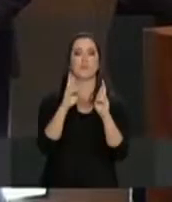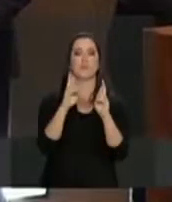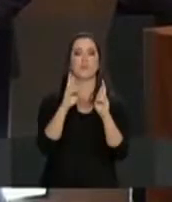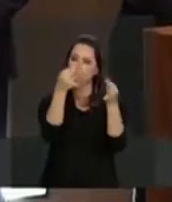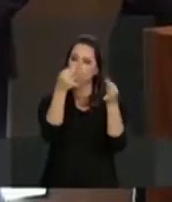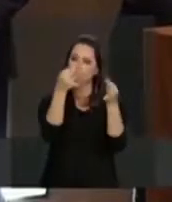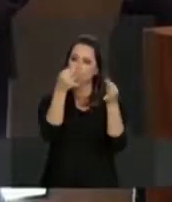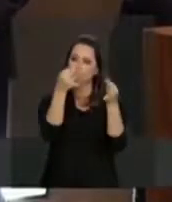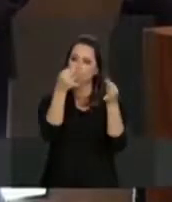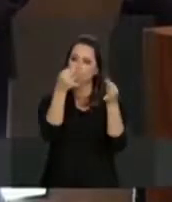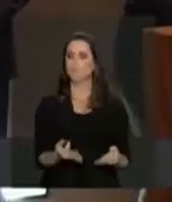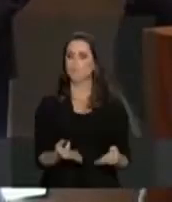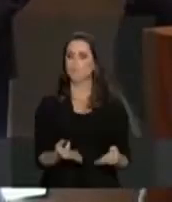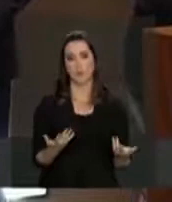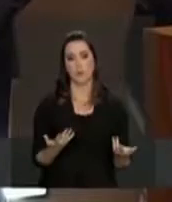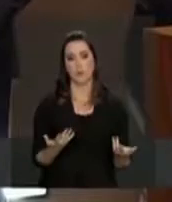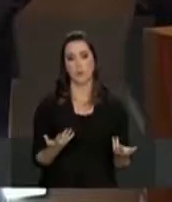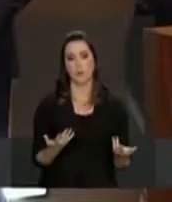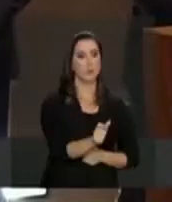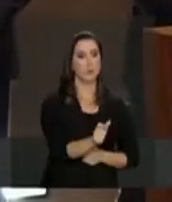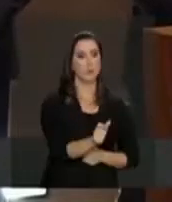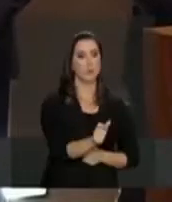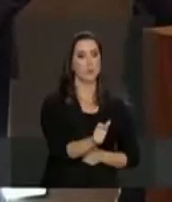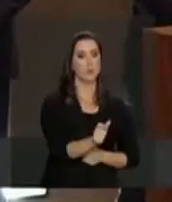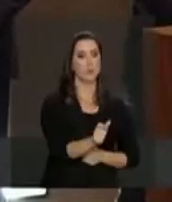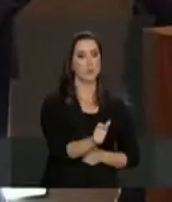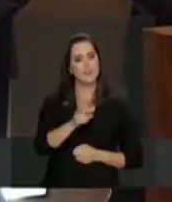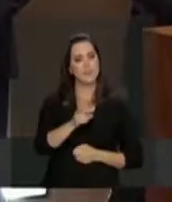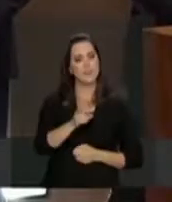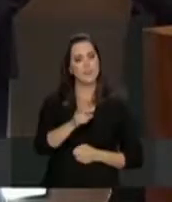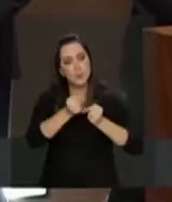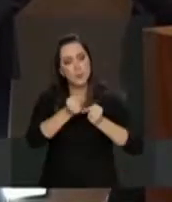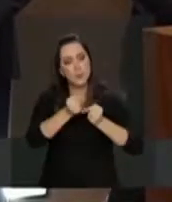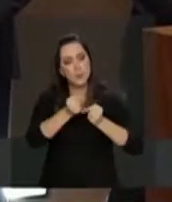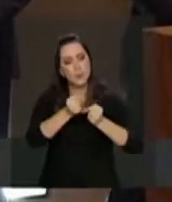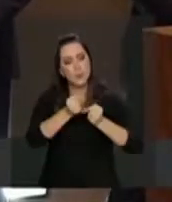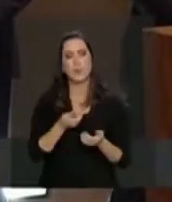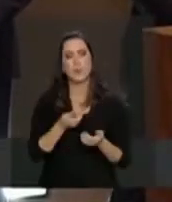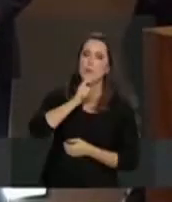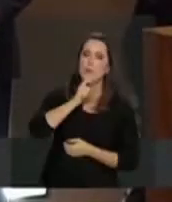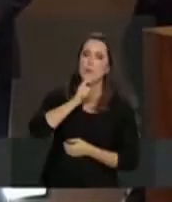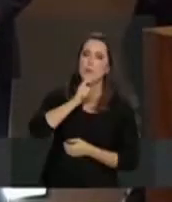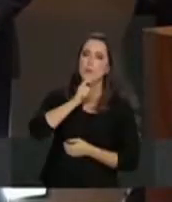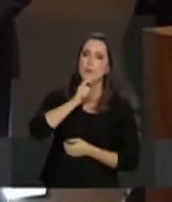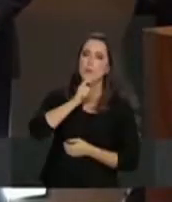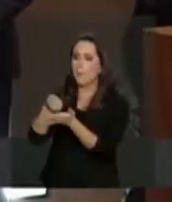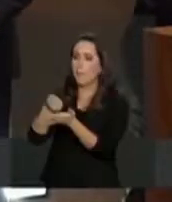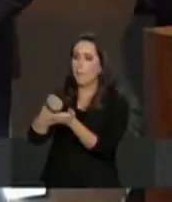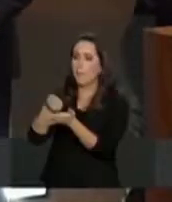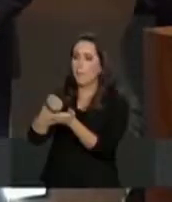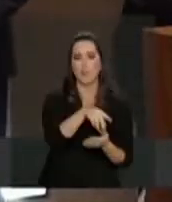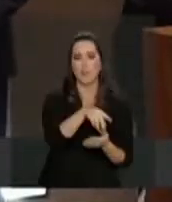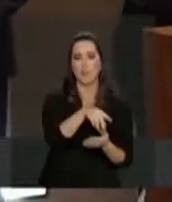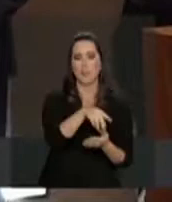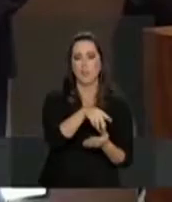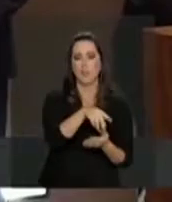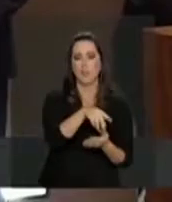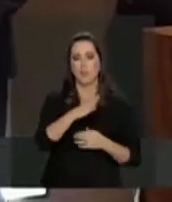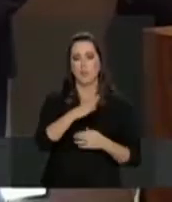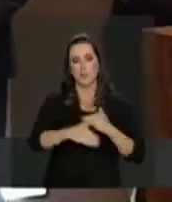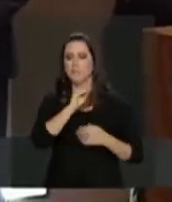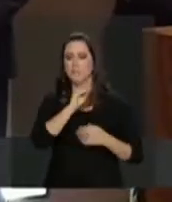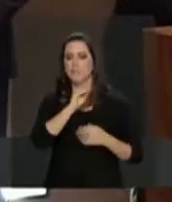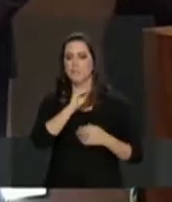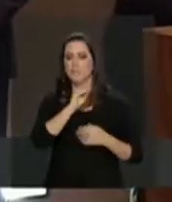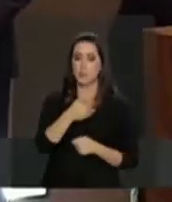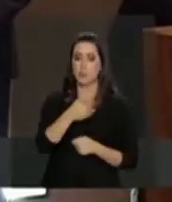vida digna. Gente que não mede esforços para obter o sustento de seus familiares. Gente